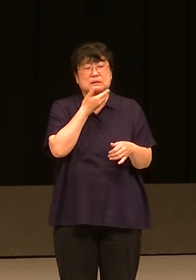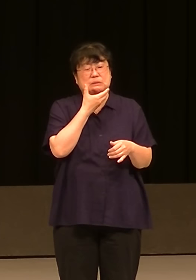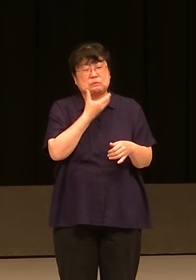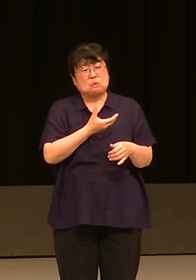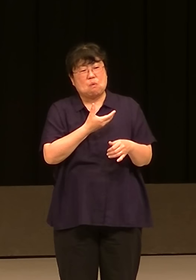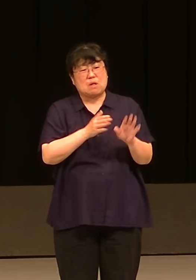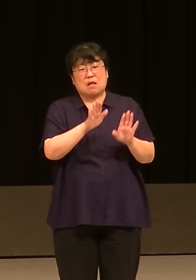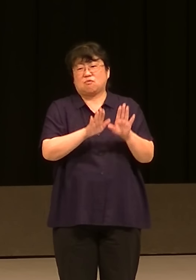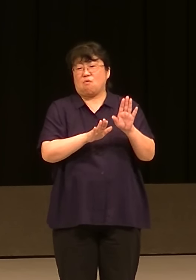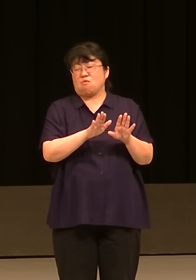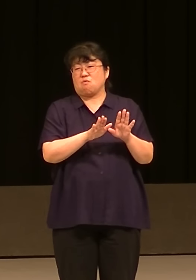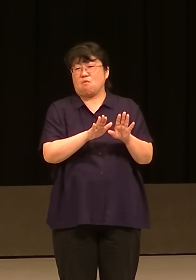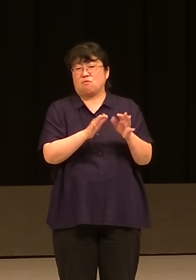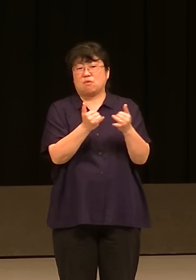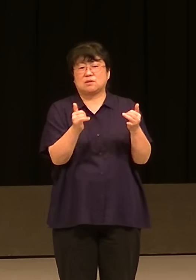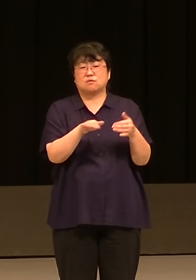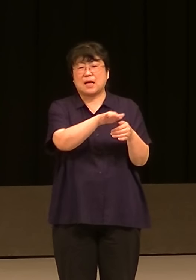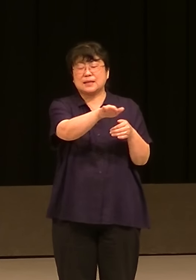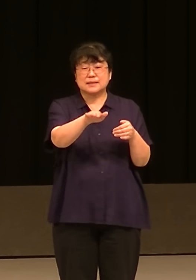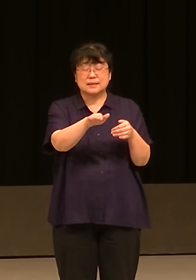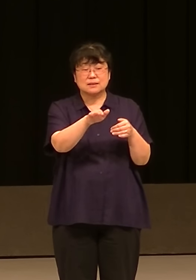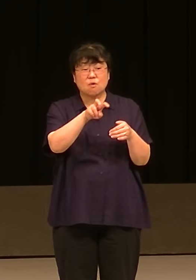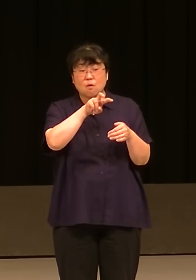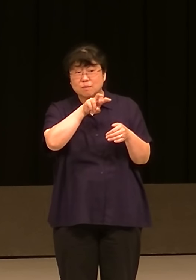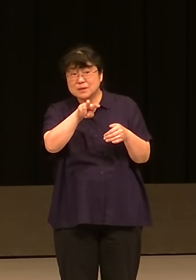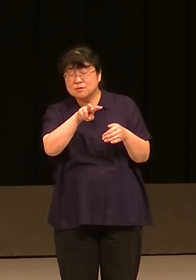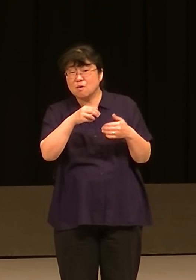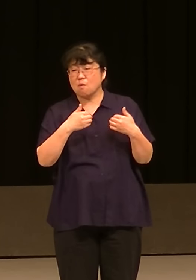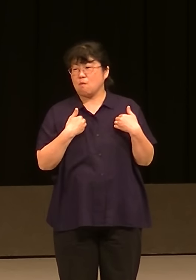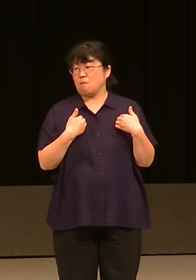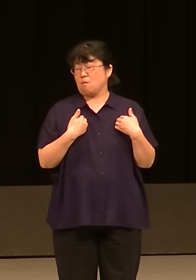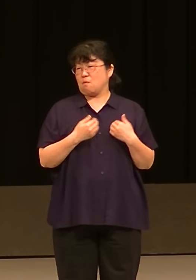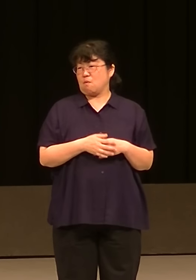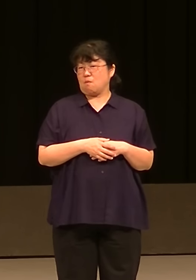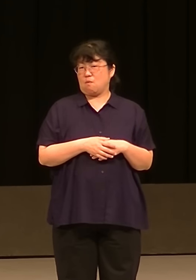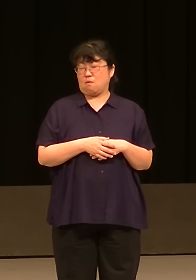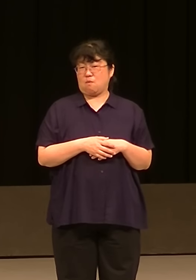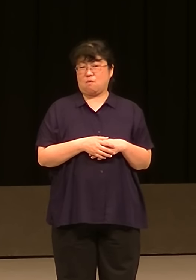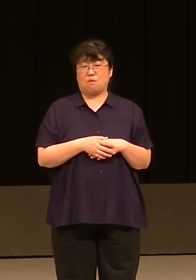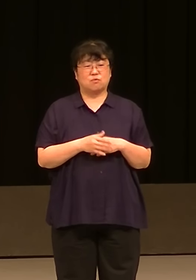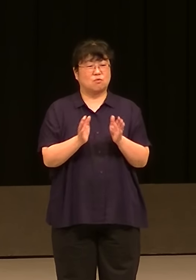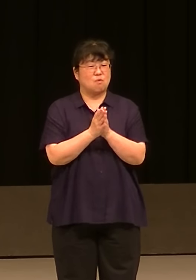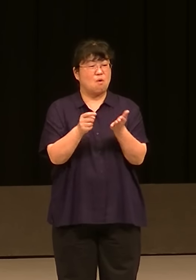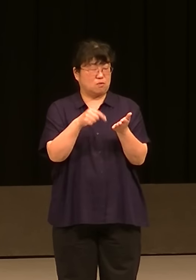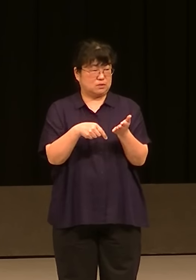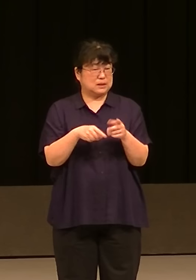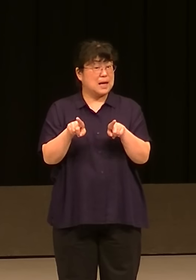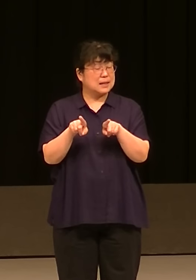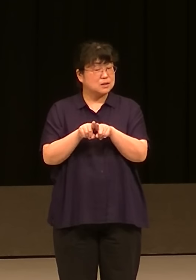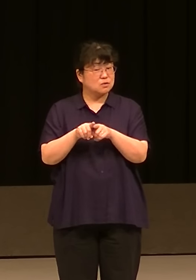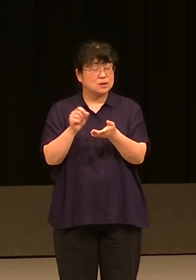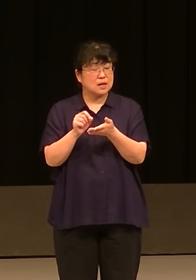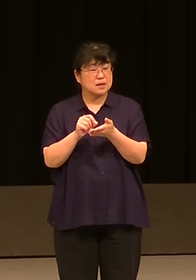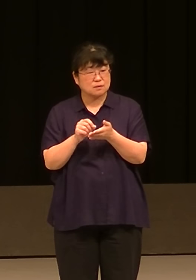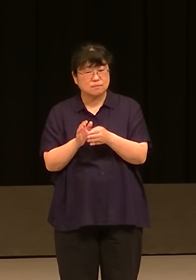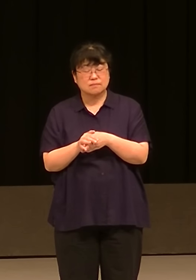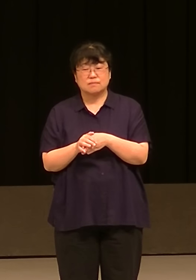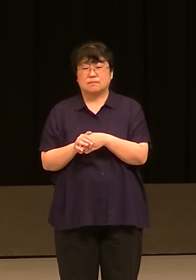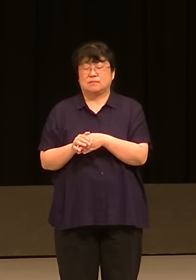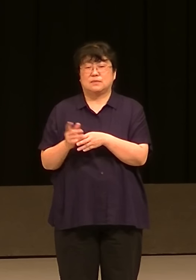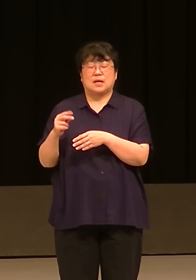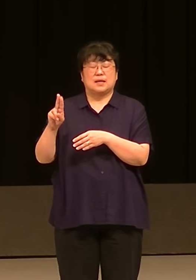働状況に置かれている人たちに目を向けようという本でございまして、教授さんが、雨宮かりんさん